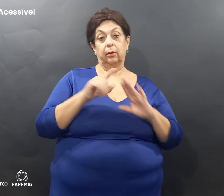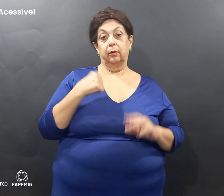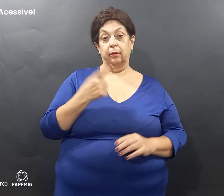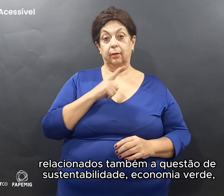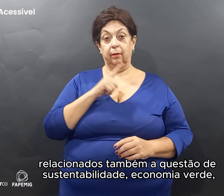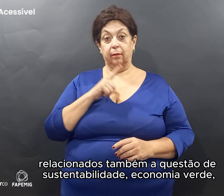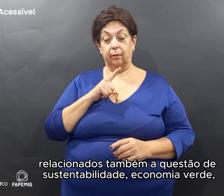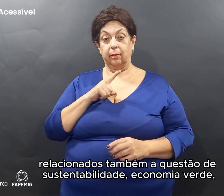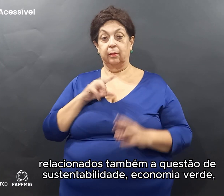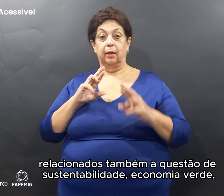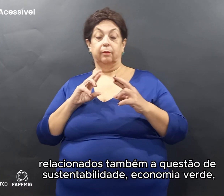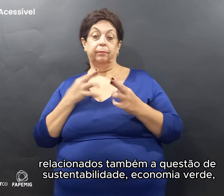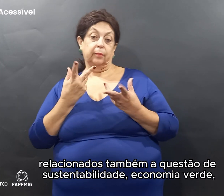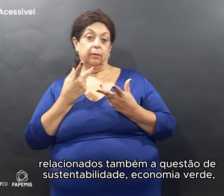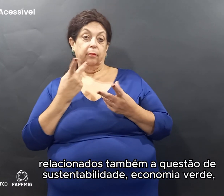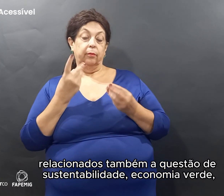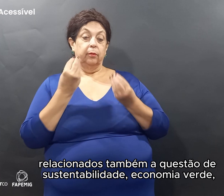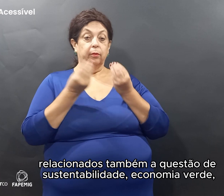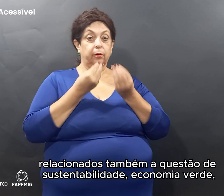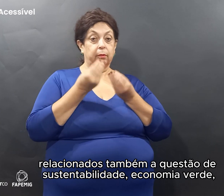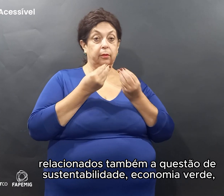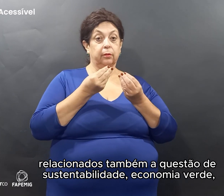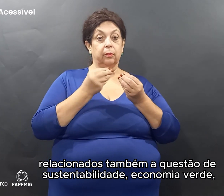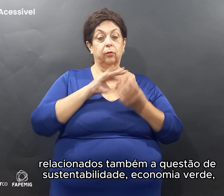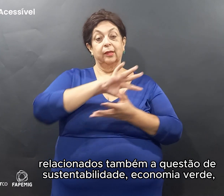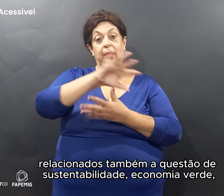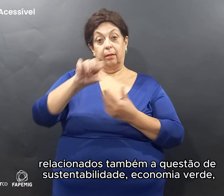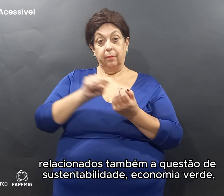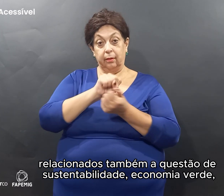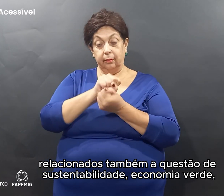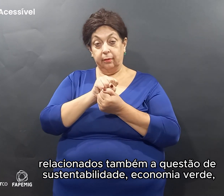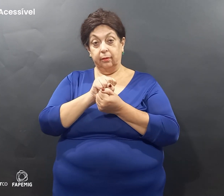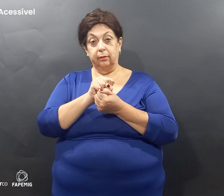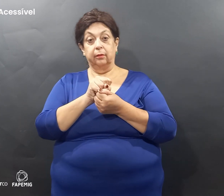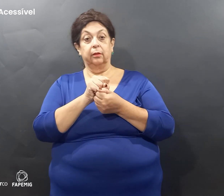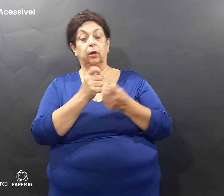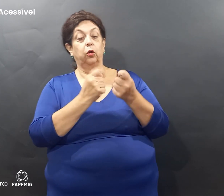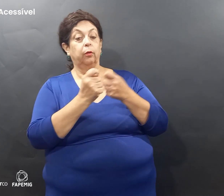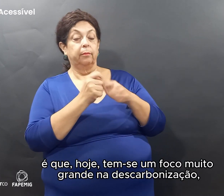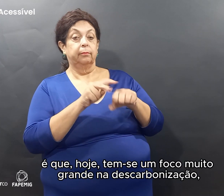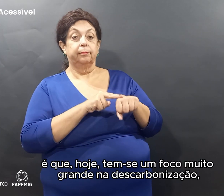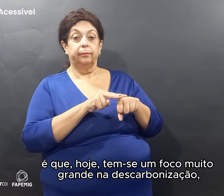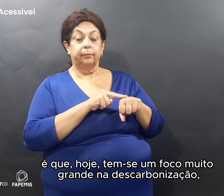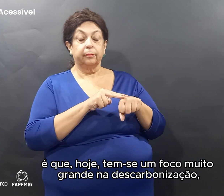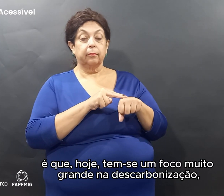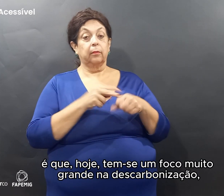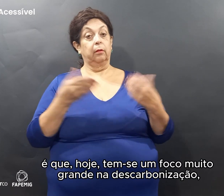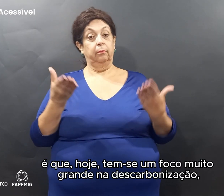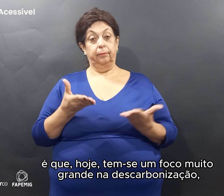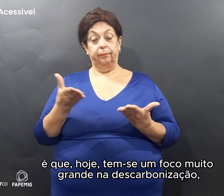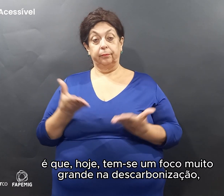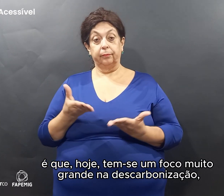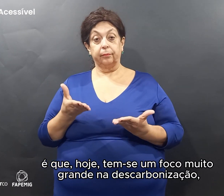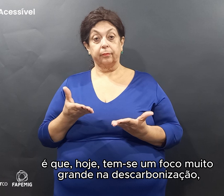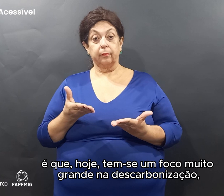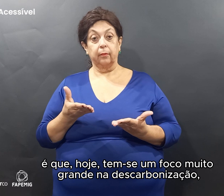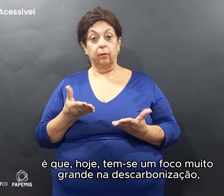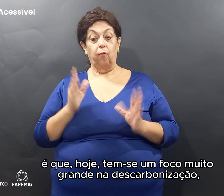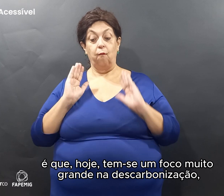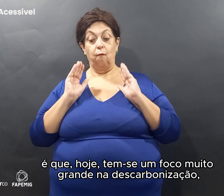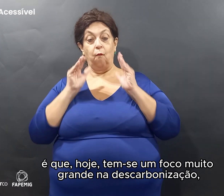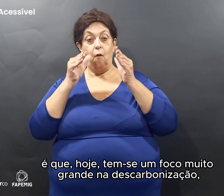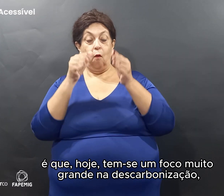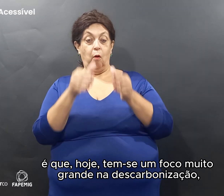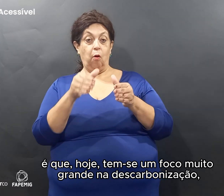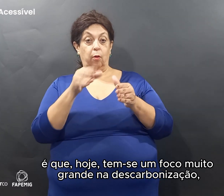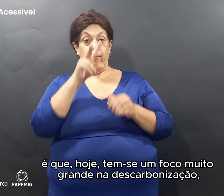aí relacionados também à questão de sustentabilidade, economia verde, é que hoje tem um foco